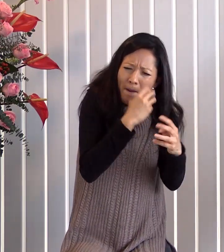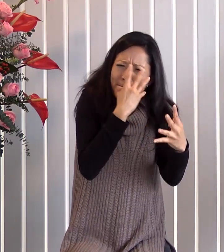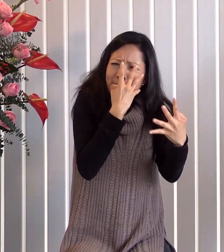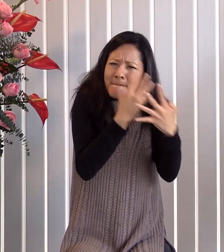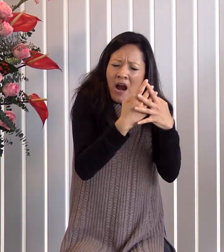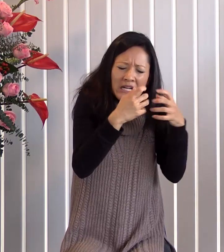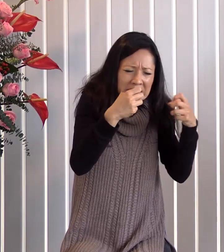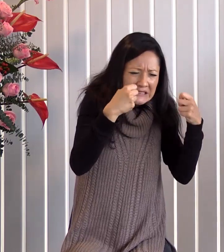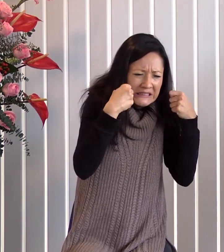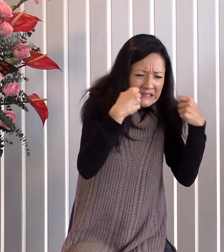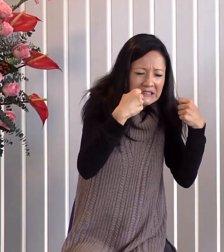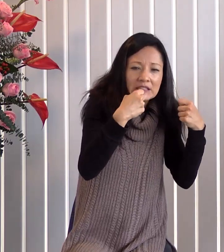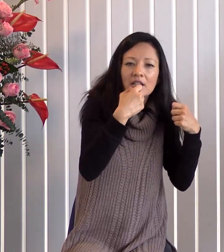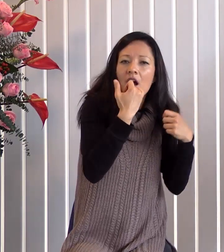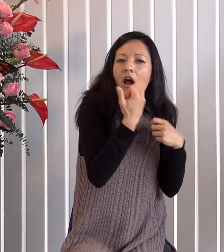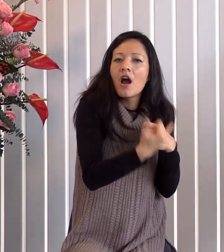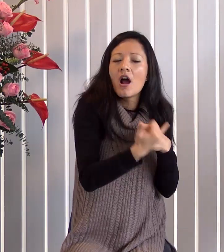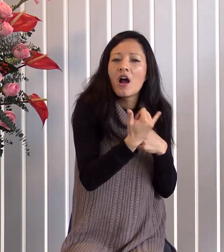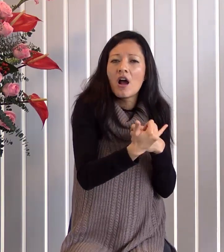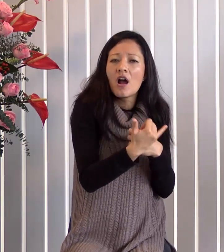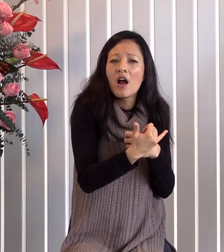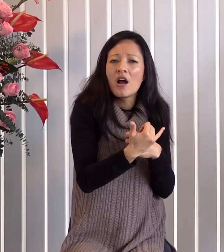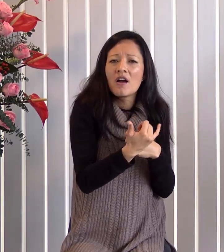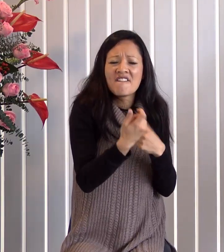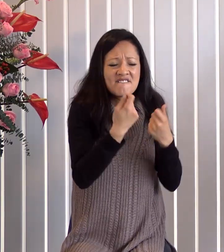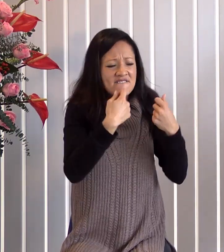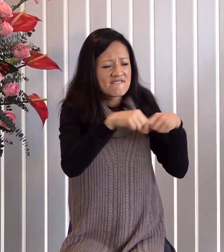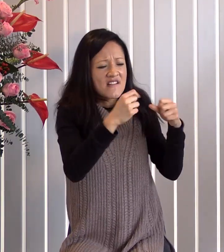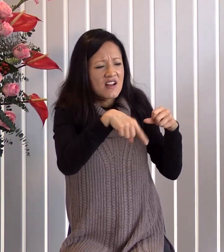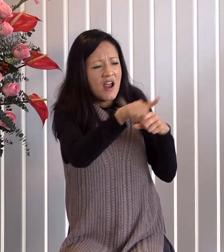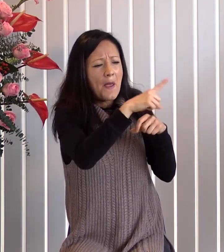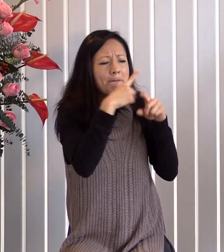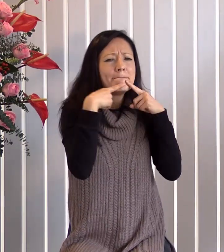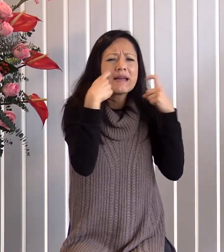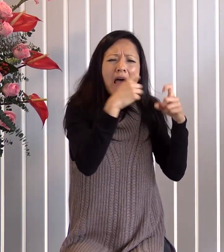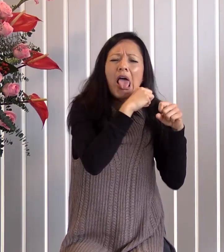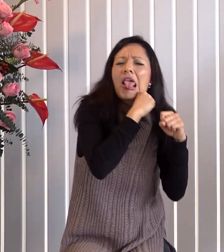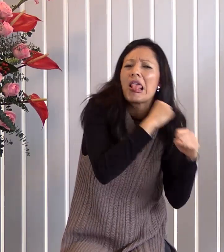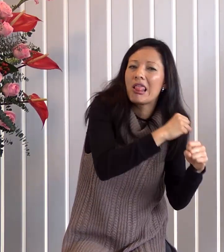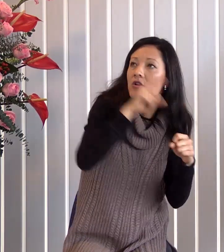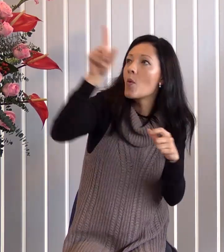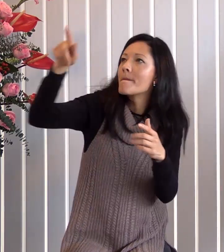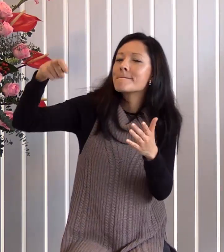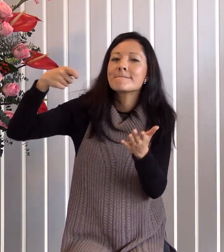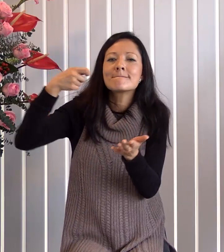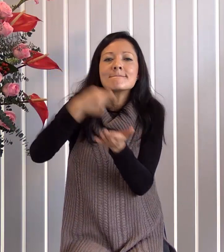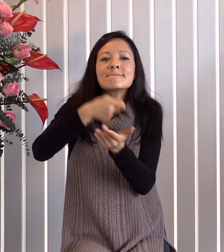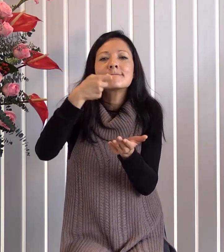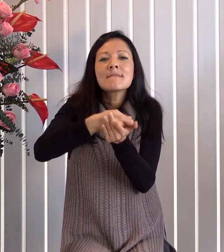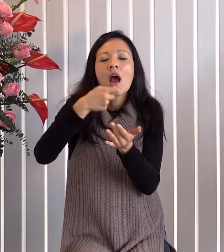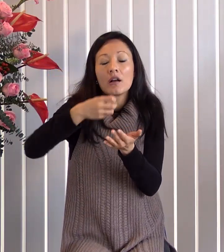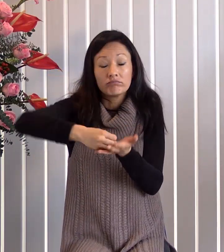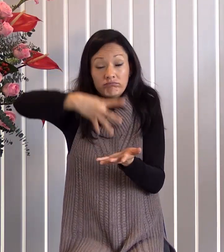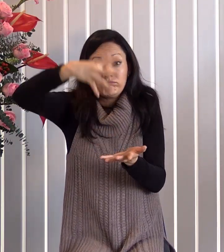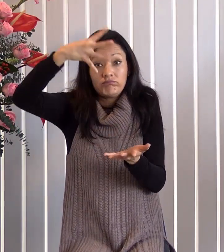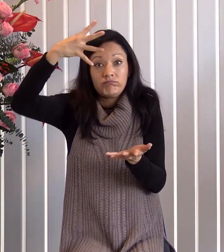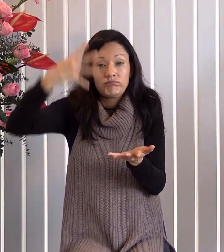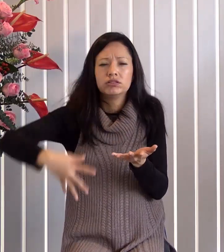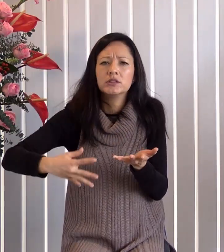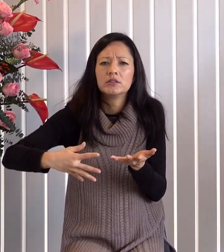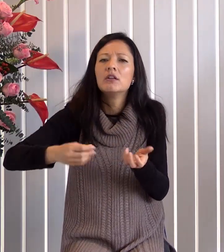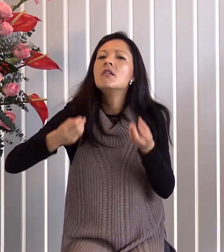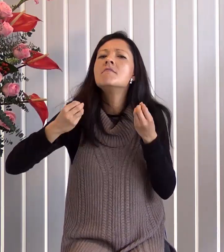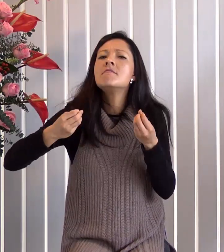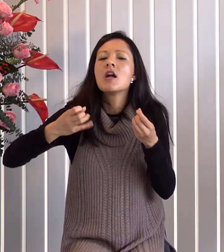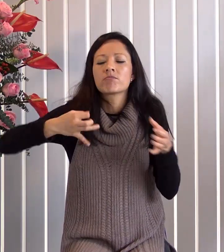de oscuridad, cuando estábamos, Señor, vendidos al pecado, tú pagaste el precio más alto que se podía pagar